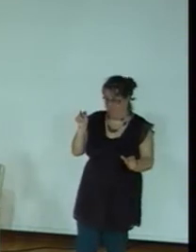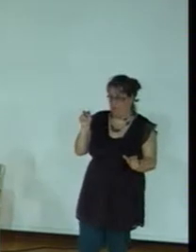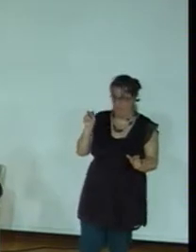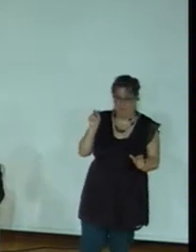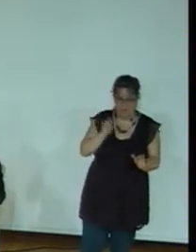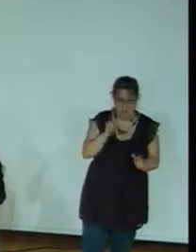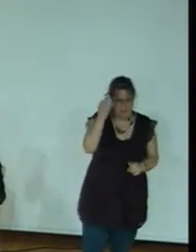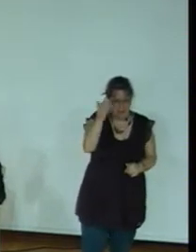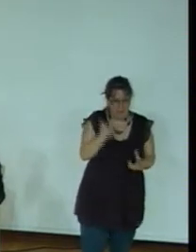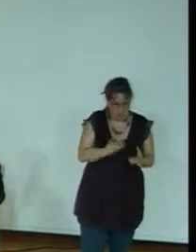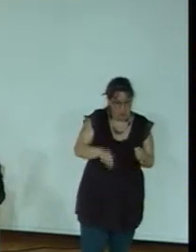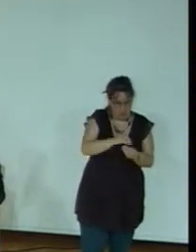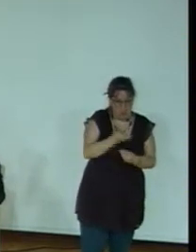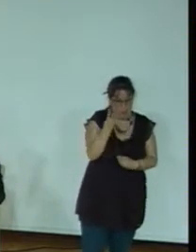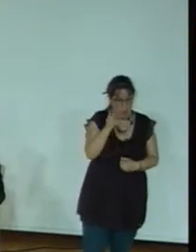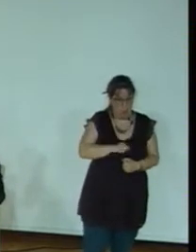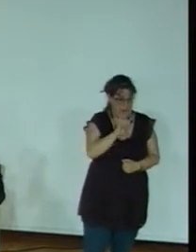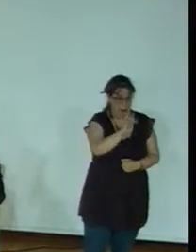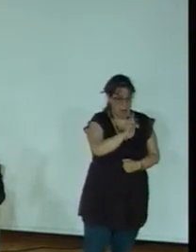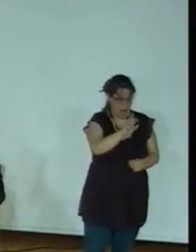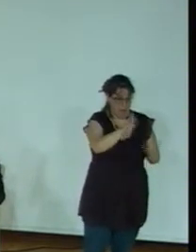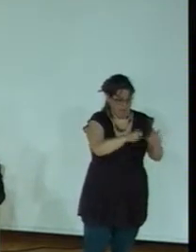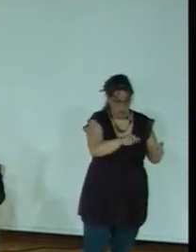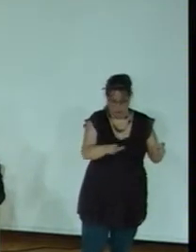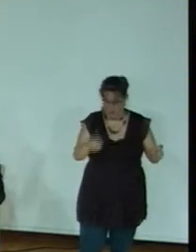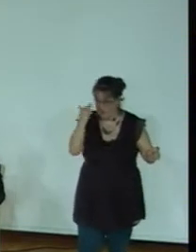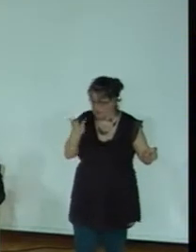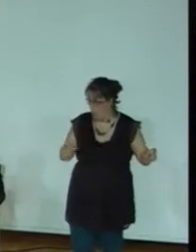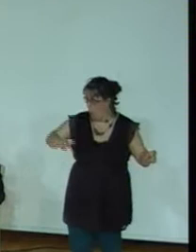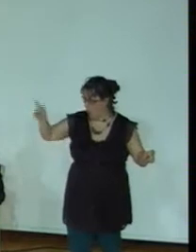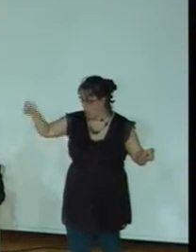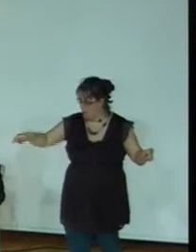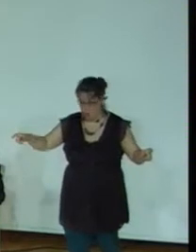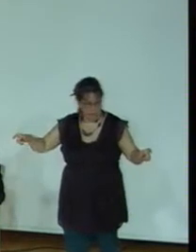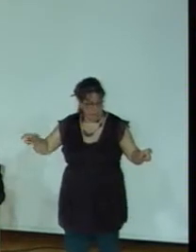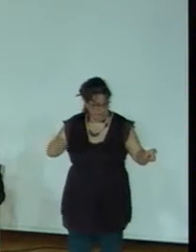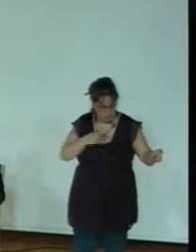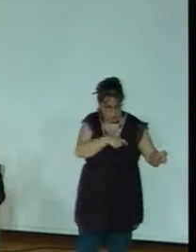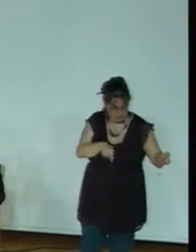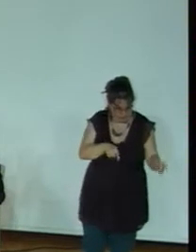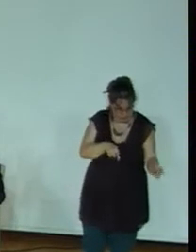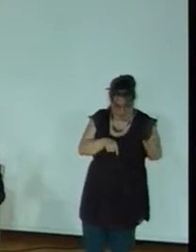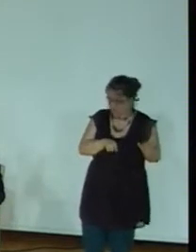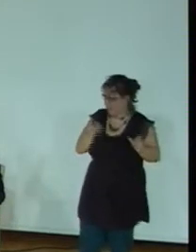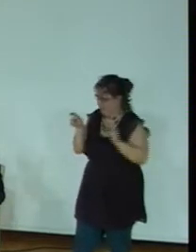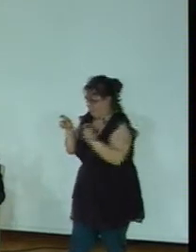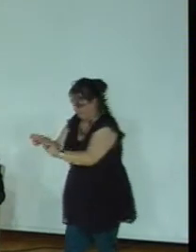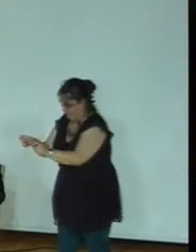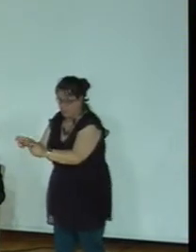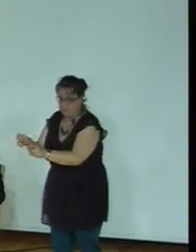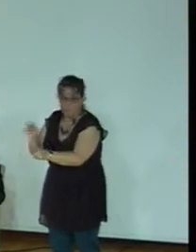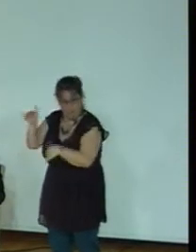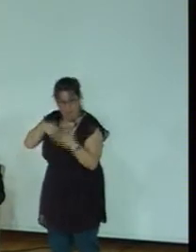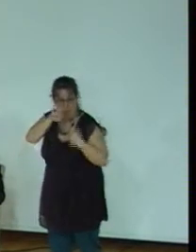moyens matériels, les stations d'écoute physiques pour le faire. Et évidemment, les supérieurs ne lui disaient pas lequel débrancher. C'était à lui de prendre la responsabilité et de se faire engueuler